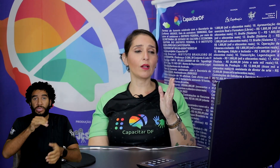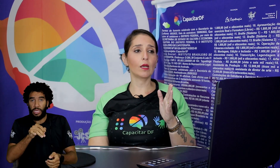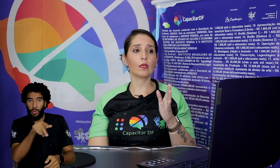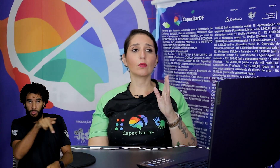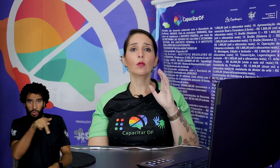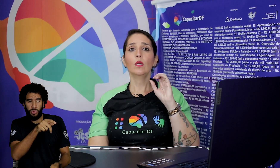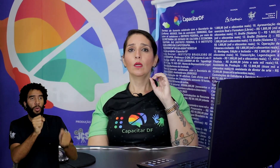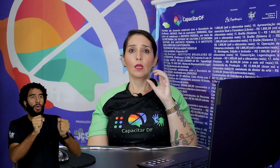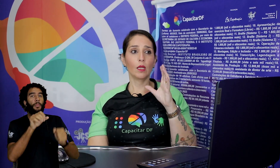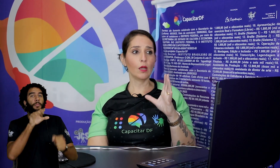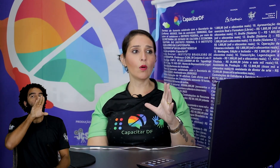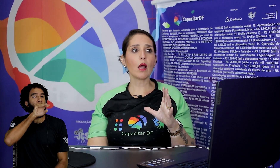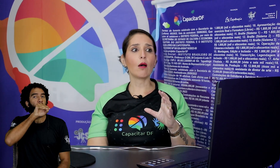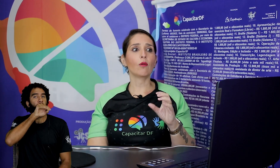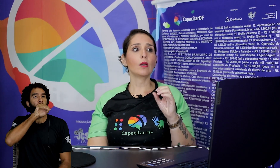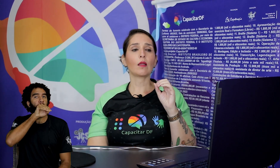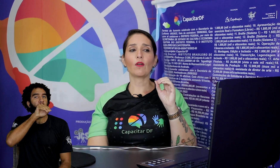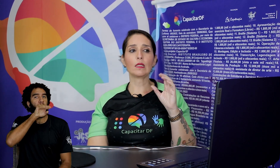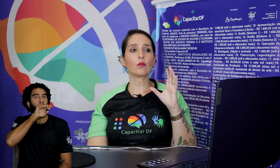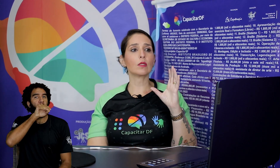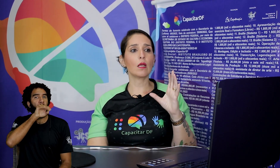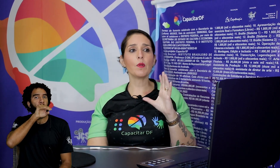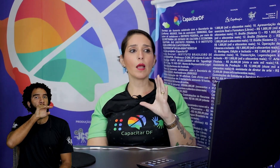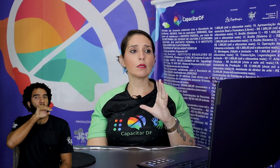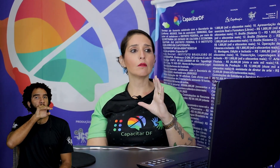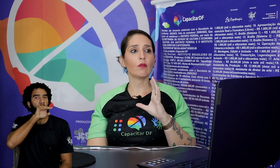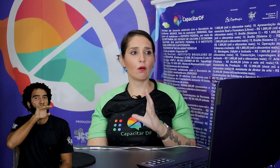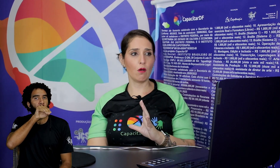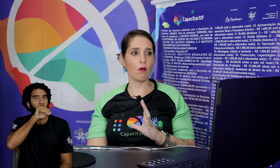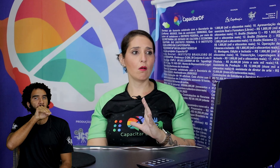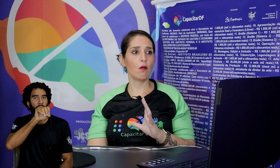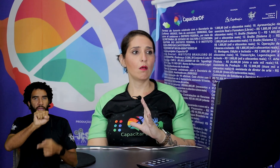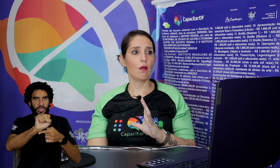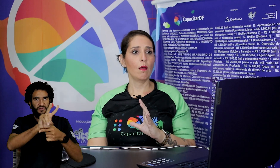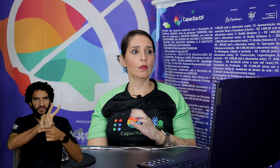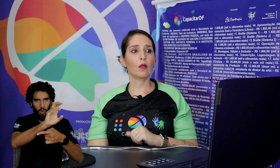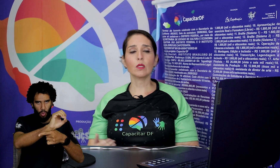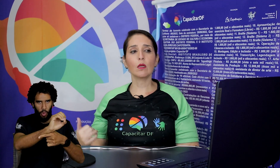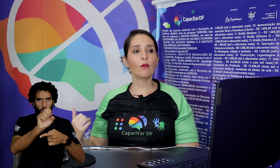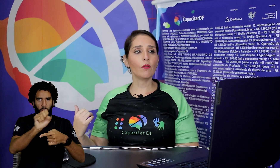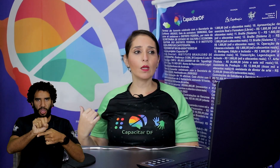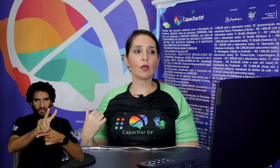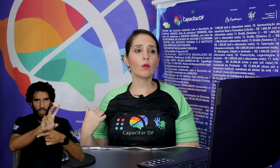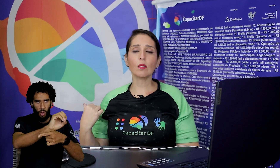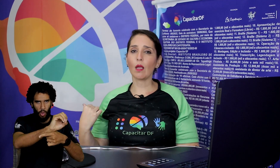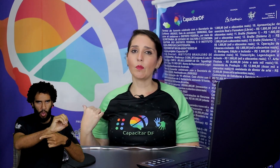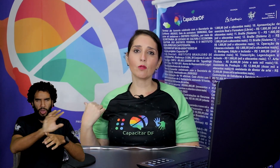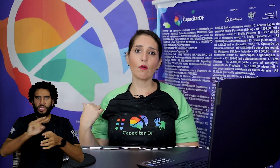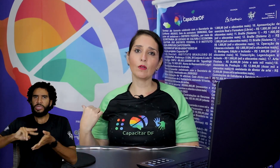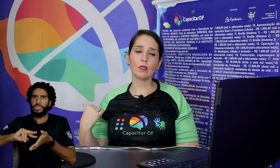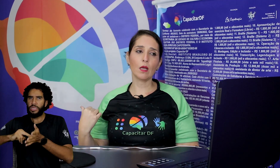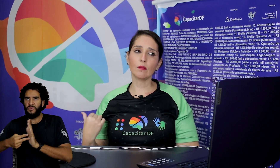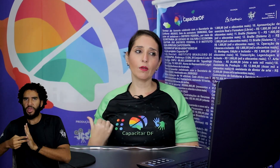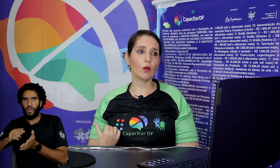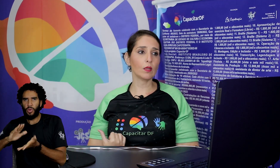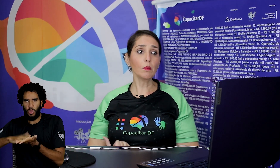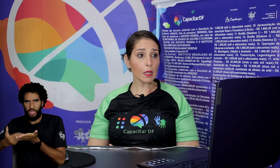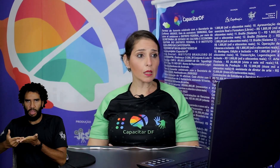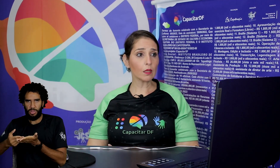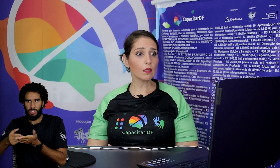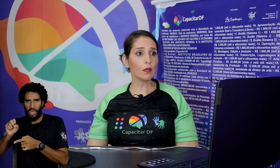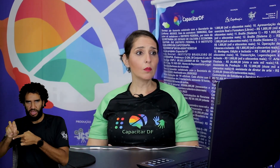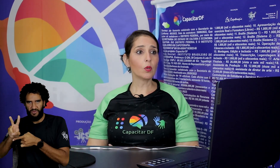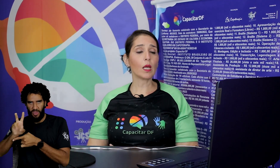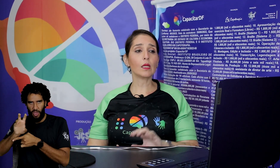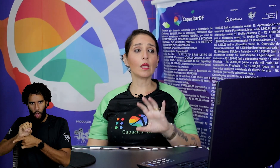está falando em língua oral e está fazendo sempre SVO, não significa que o intérprete vai fazer SVO